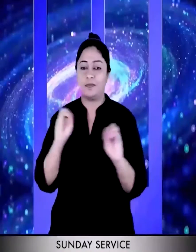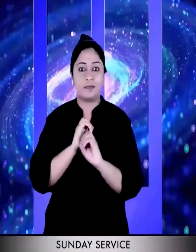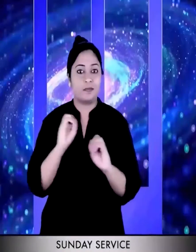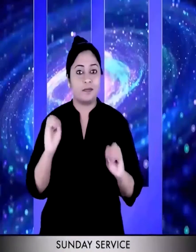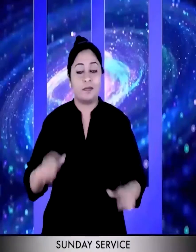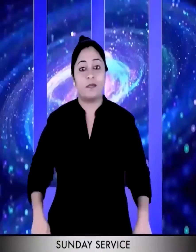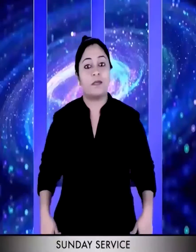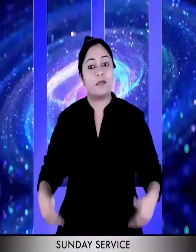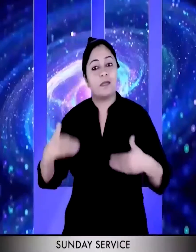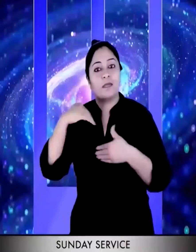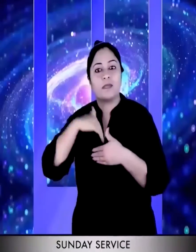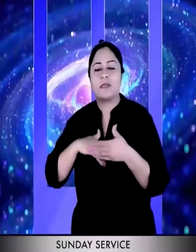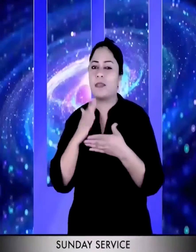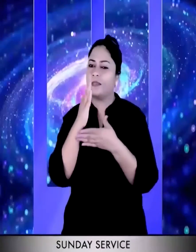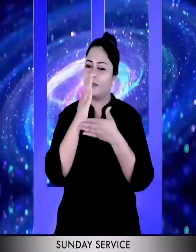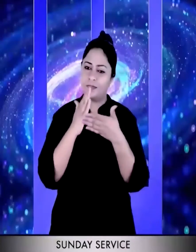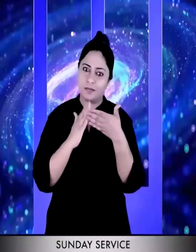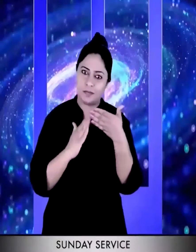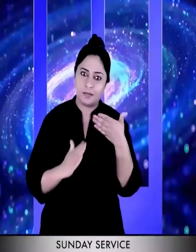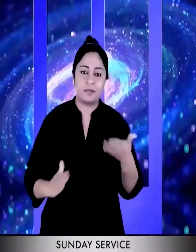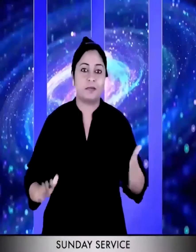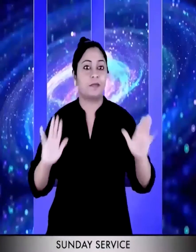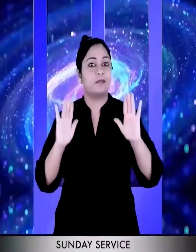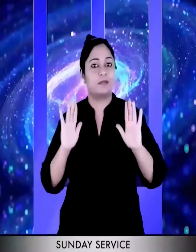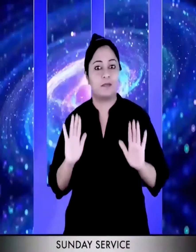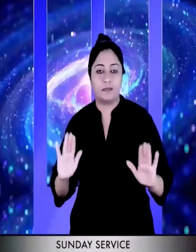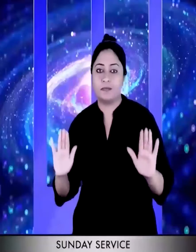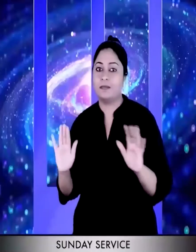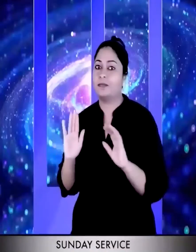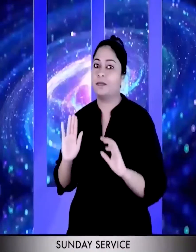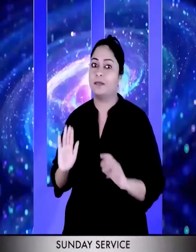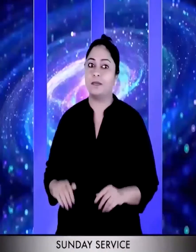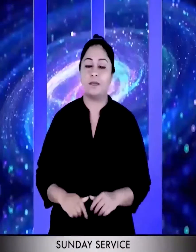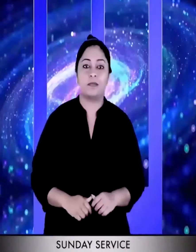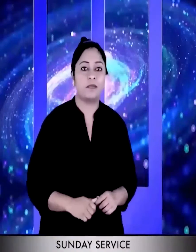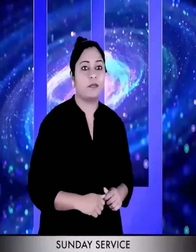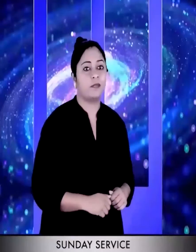তাকে ছাড়া জীবন অসম্পূর্ণ,